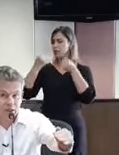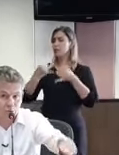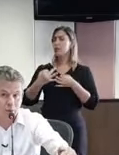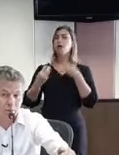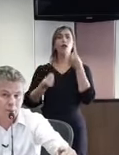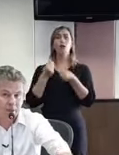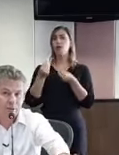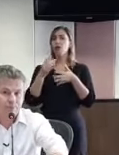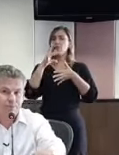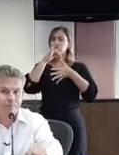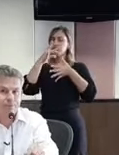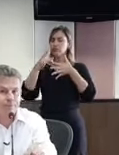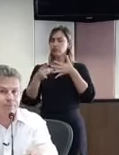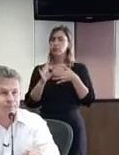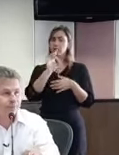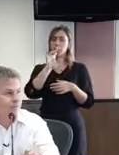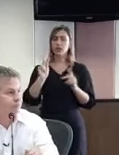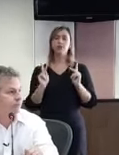perante a sua população.